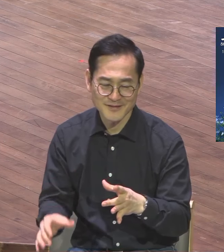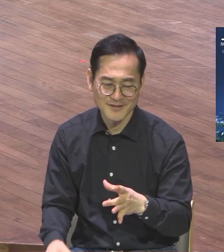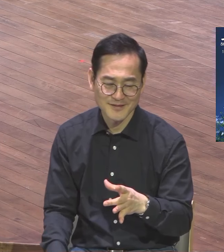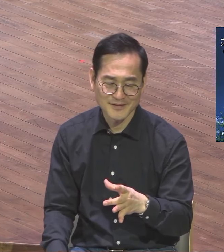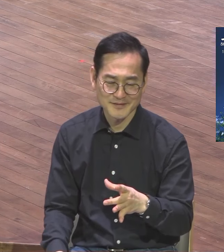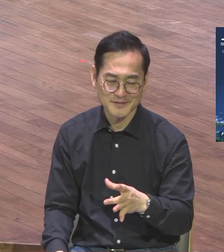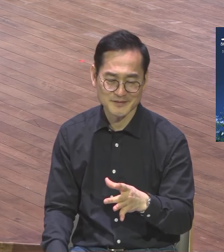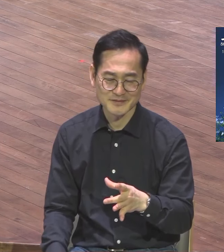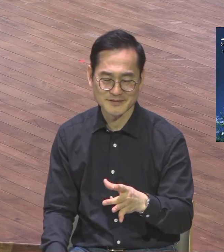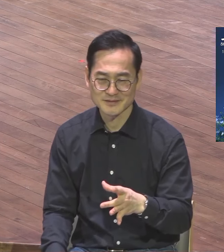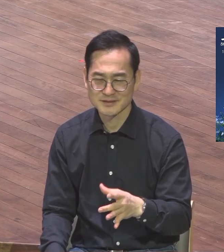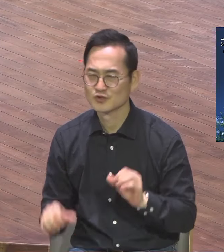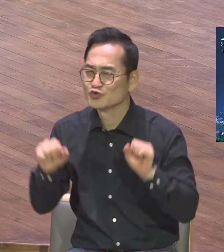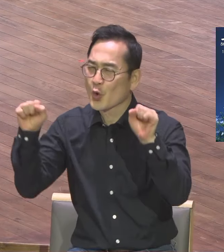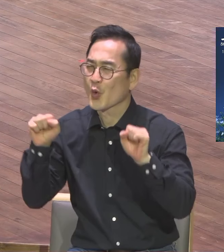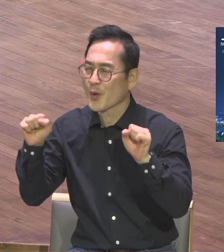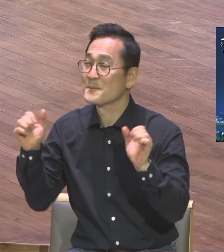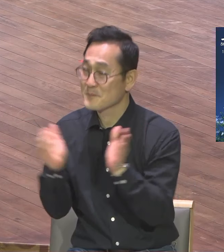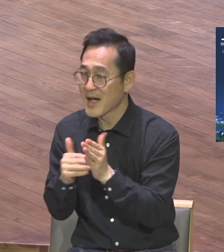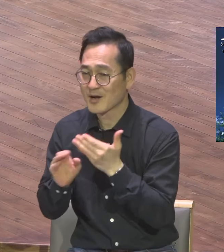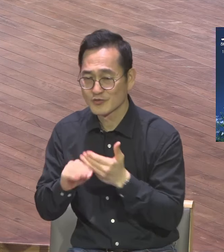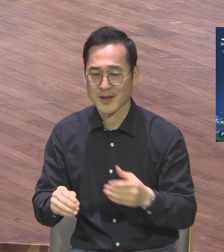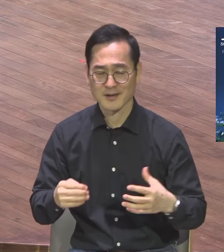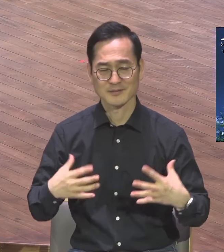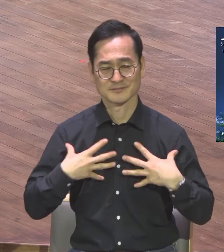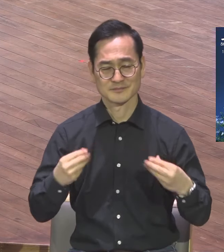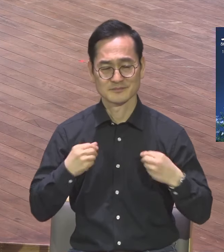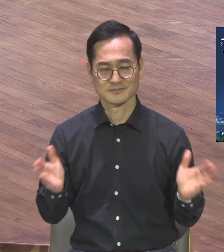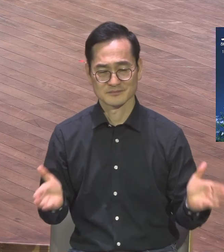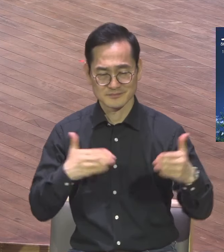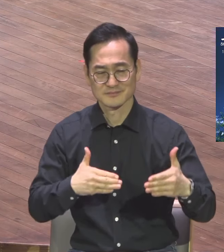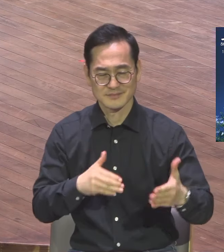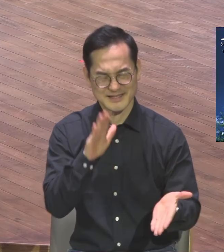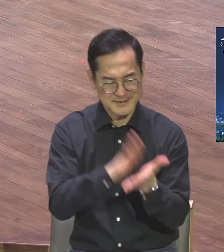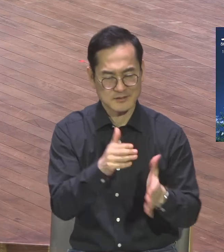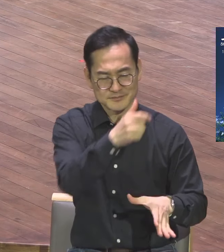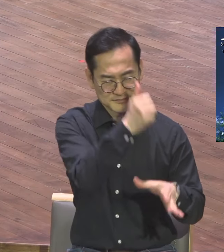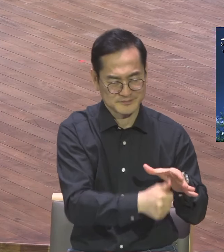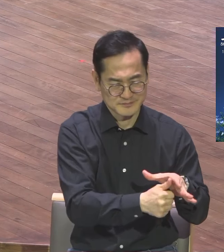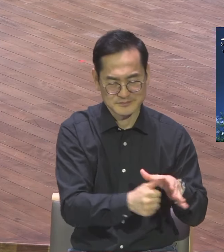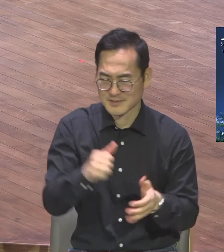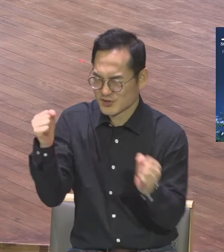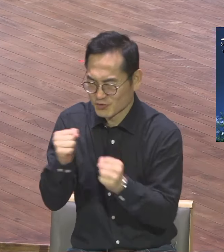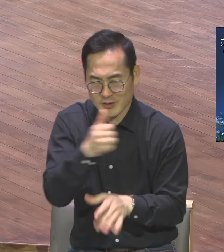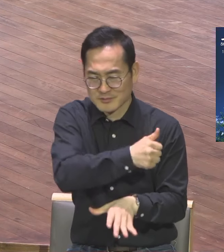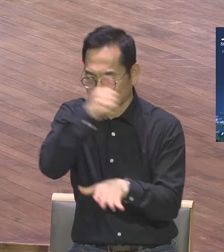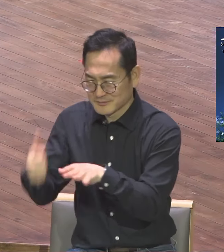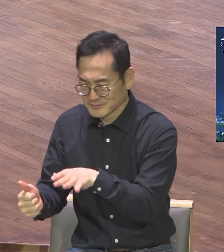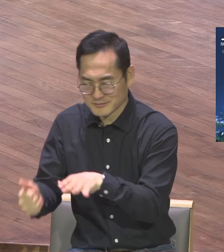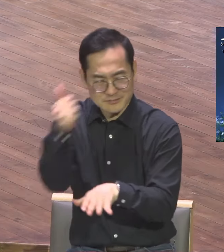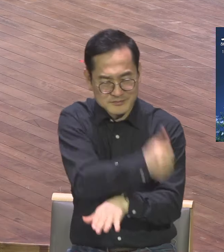사우나를 가면 운동하고 나면 사우나 열탕. 온탕도 안 갑니다.